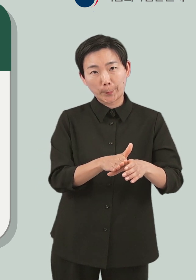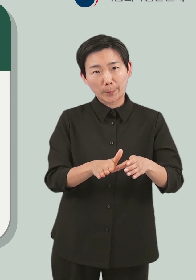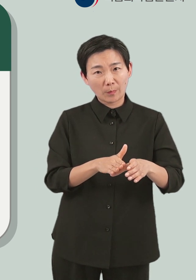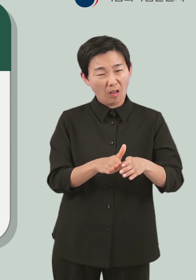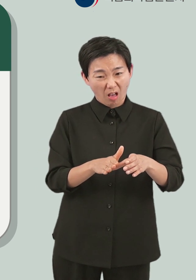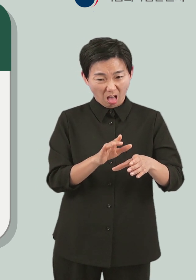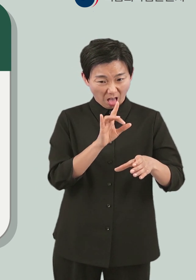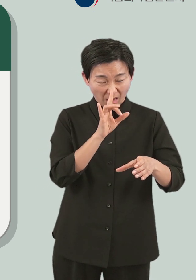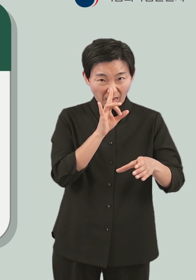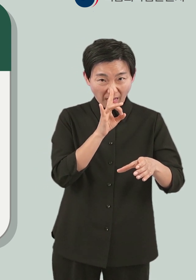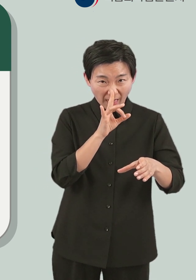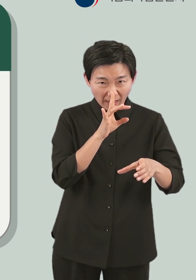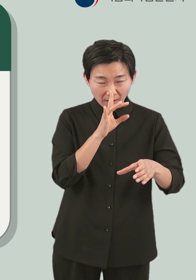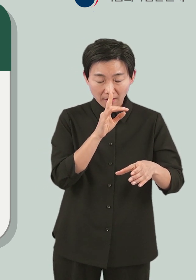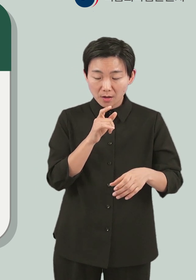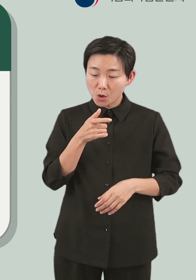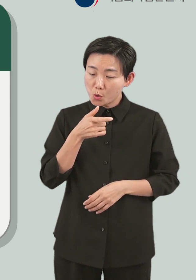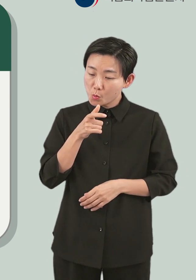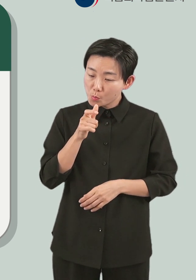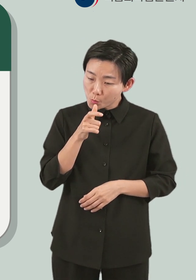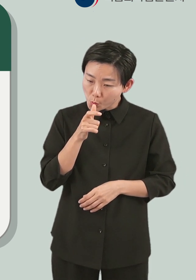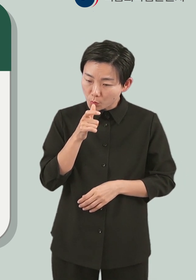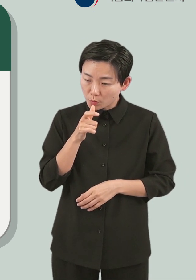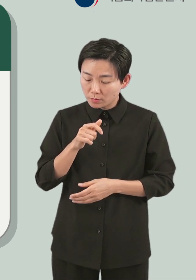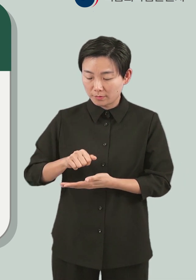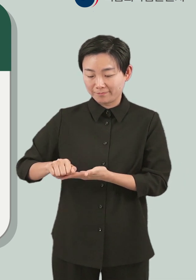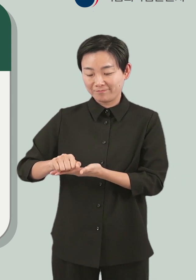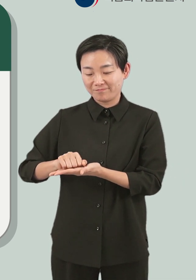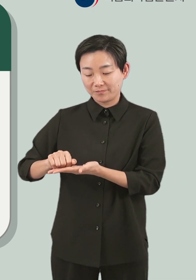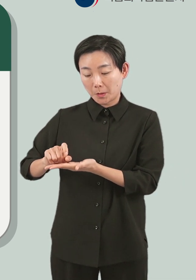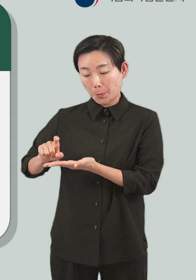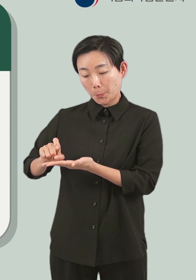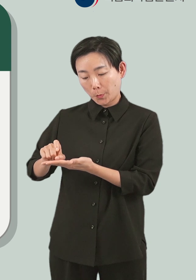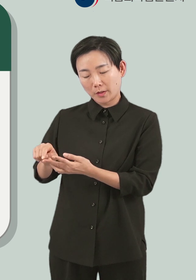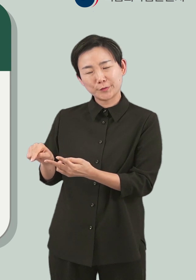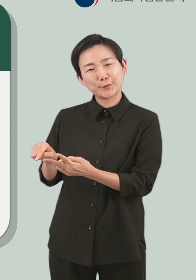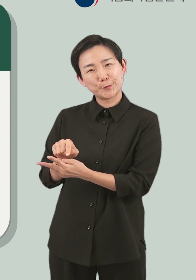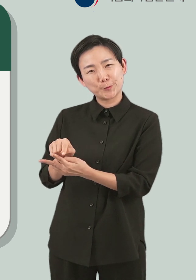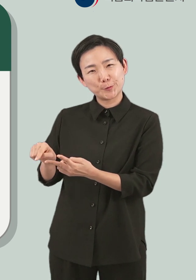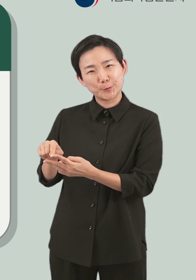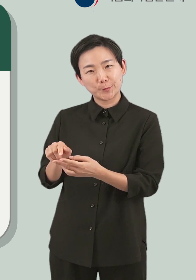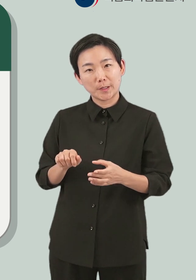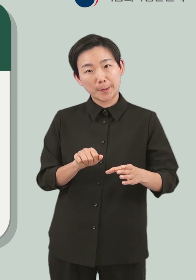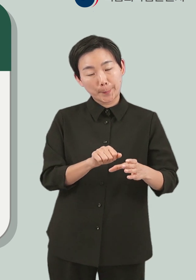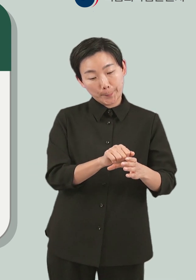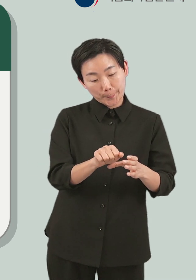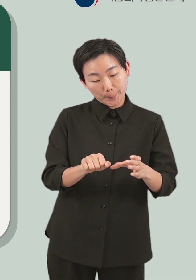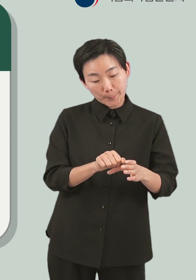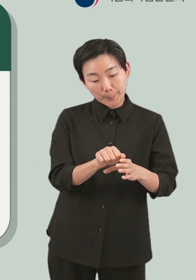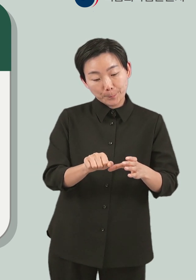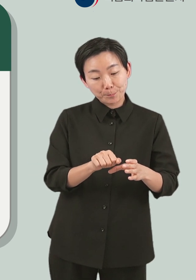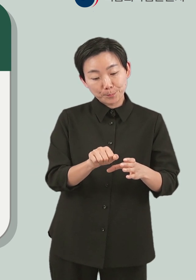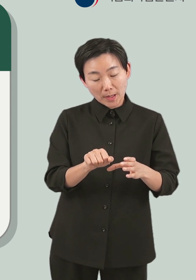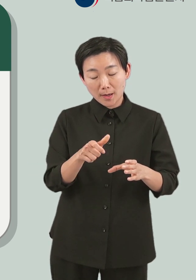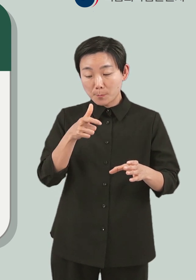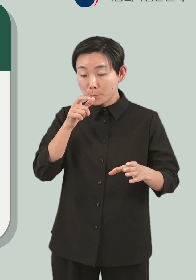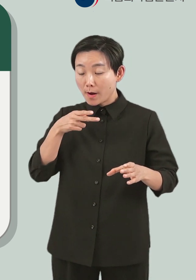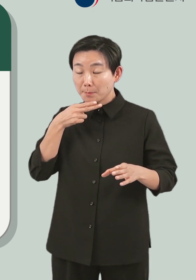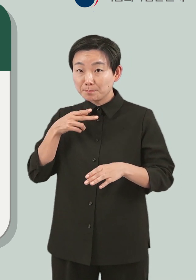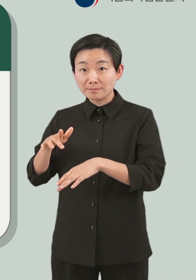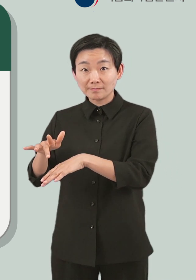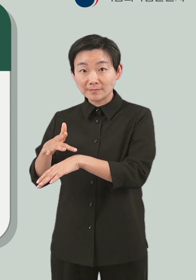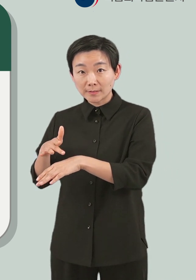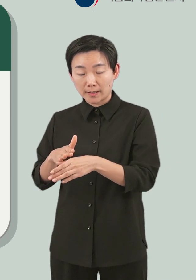부드러운 천에 적셔 오염된 부분을 닦은 후 물기를 제거하고 마른 천으로 마무리합니다. 본체를 물에